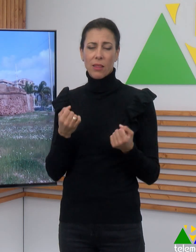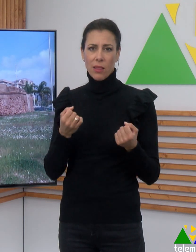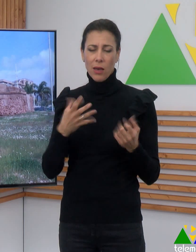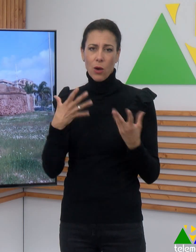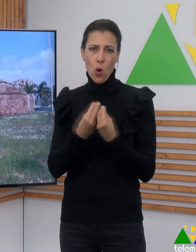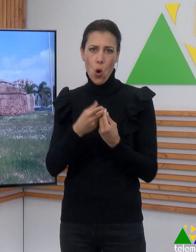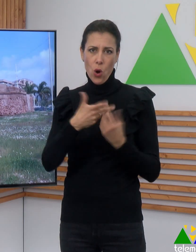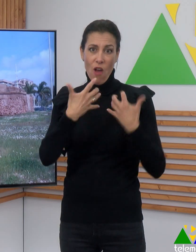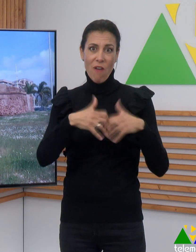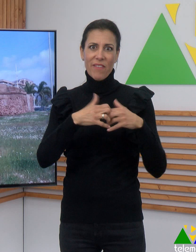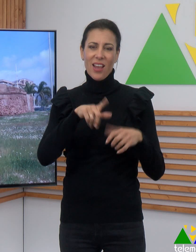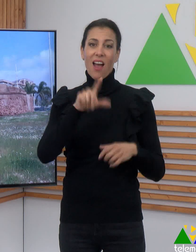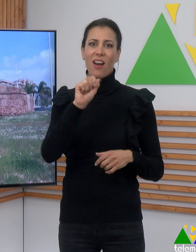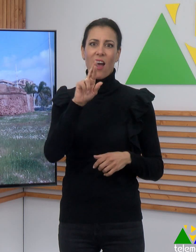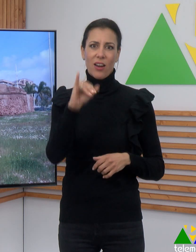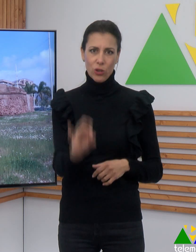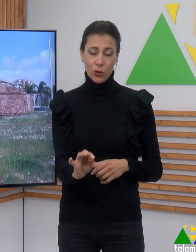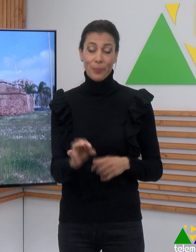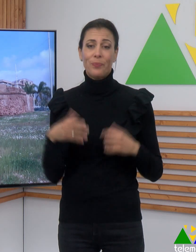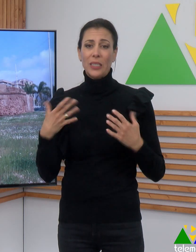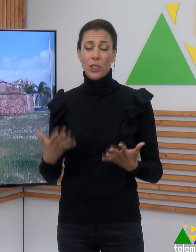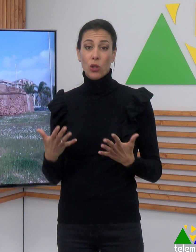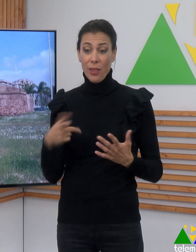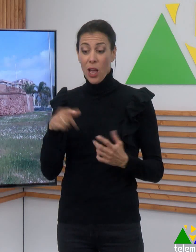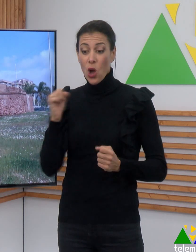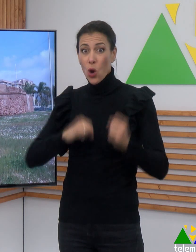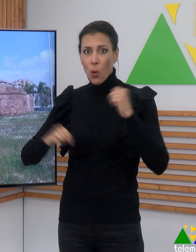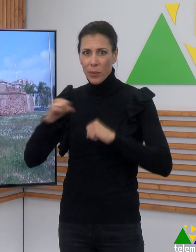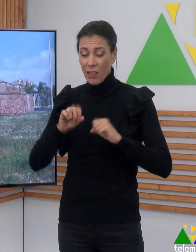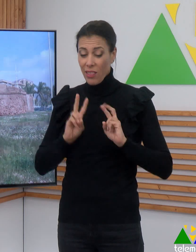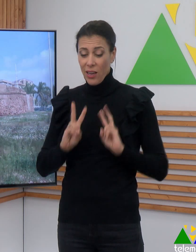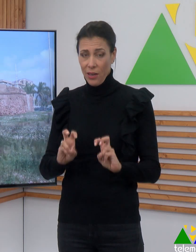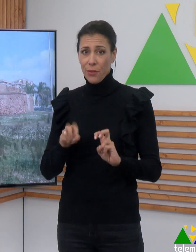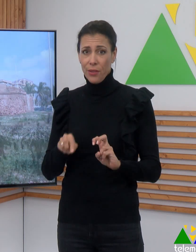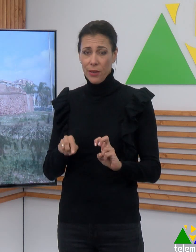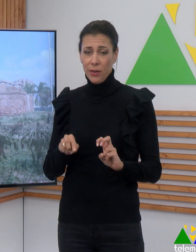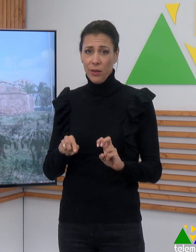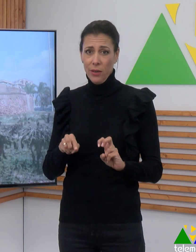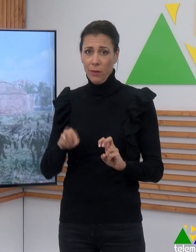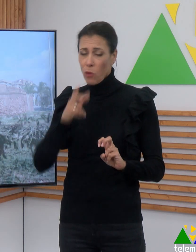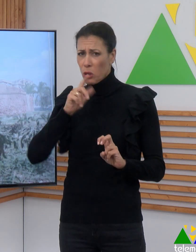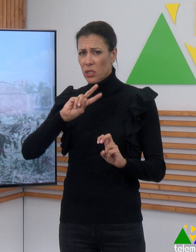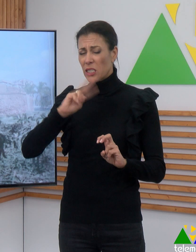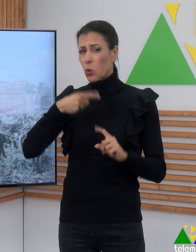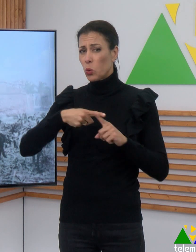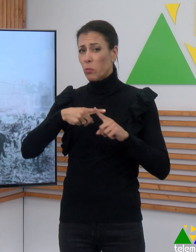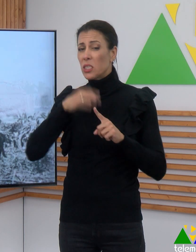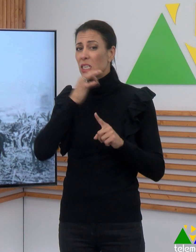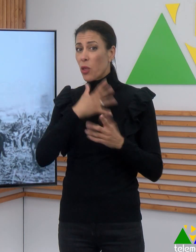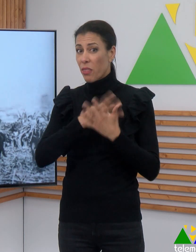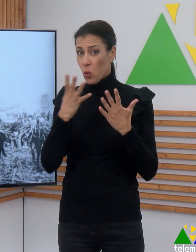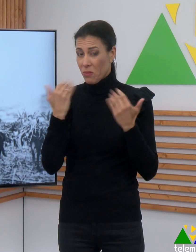con la fábrica Larios, ¿no? Y esa competencia inicial de la segunda mitad ya del siglo